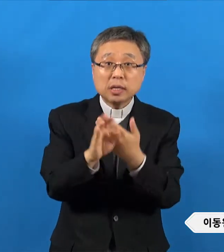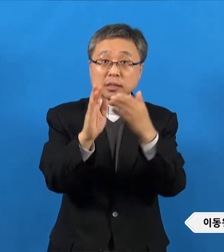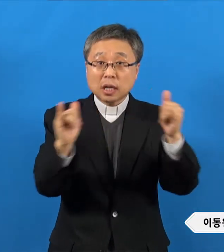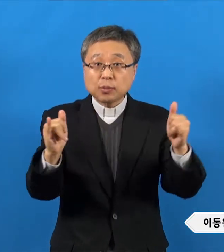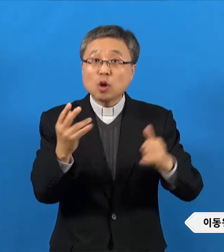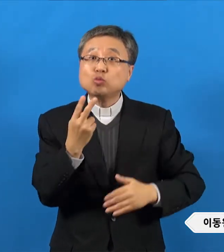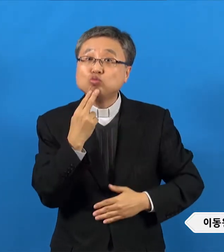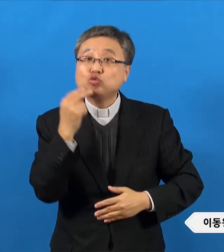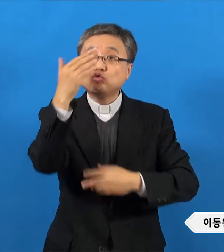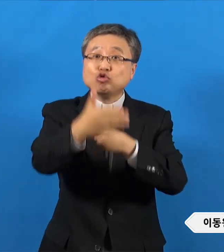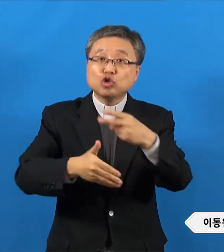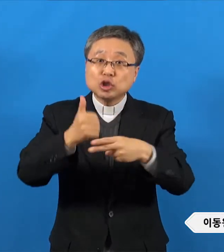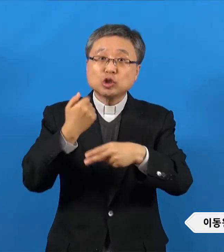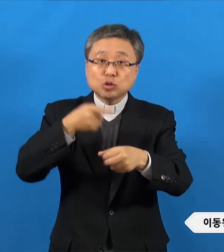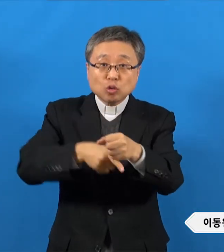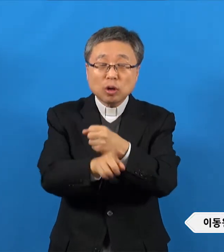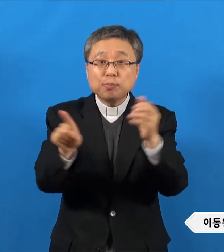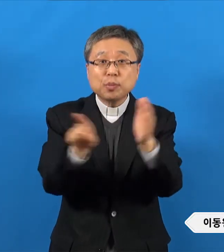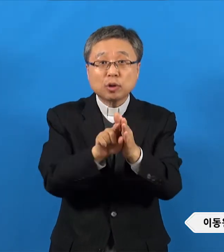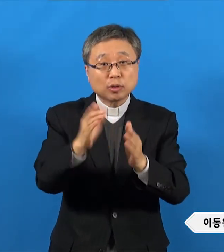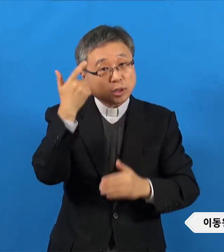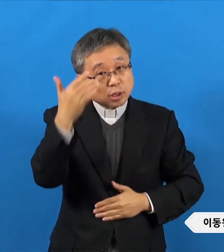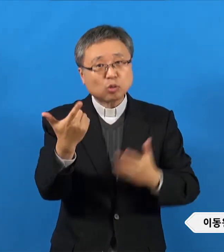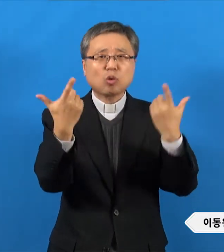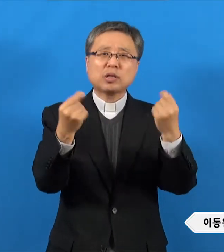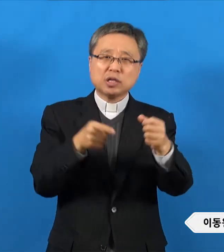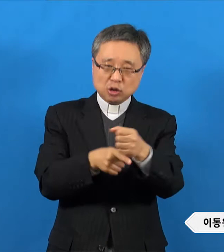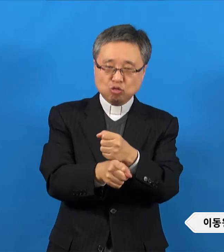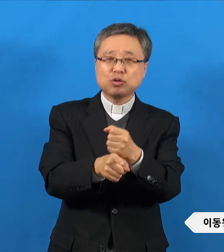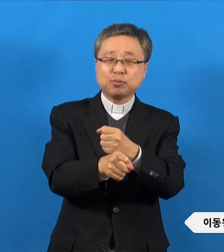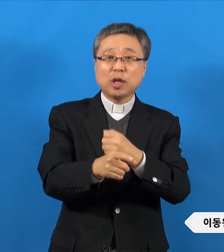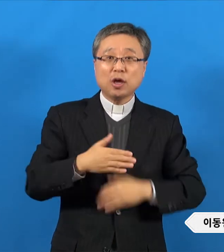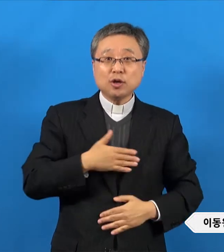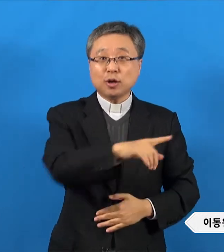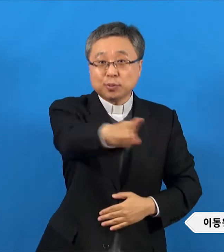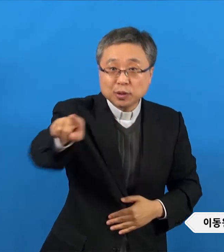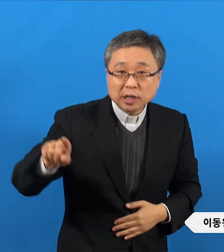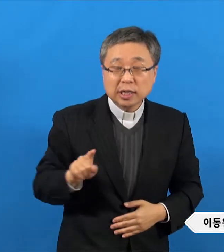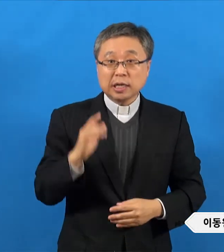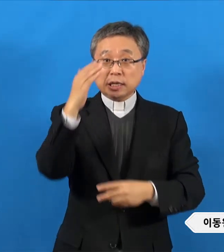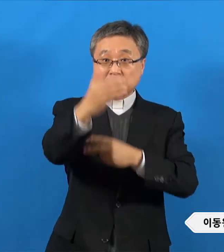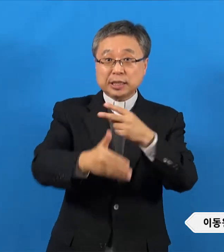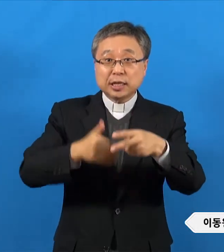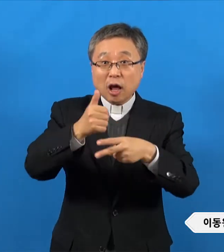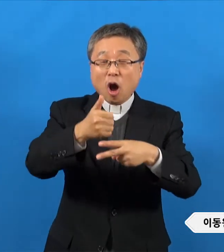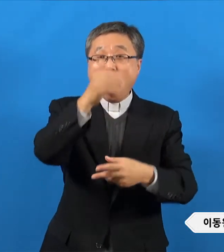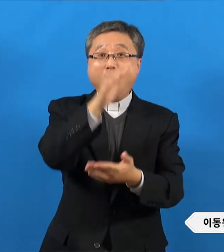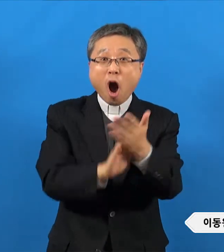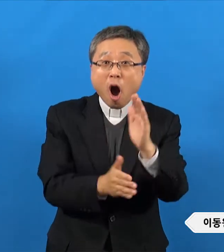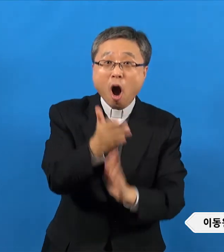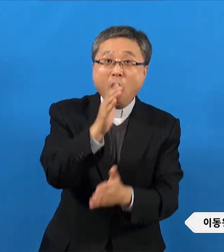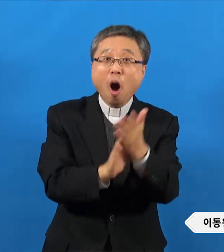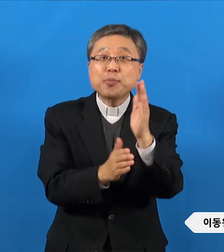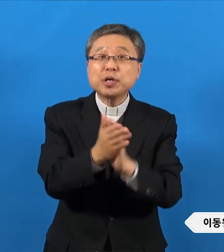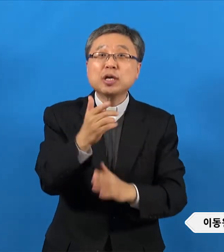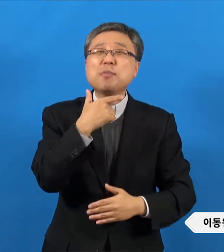믿게 되었을까? 그것도 똑같은 이유예요. 여러분 신이 없기를 바라는 사람,